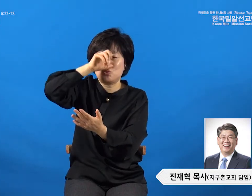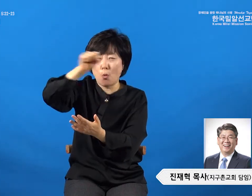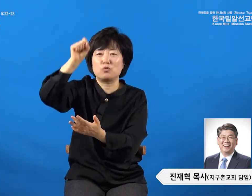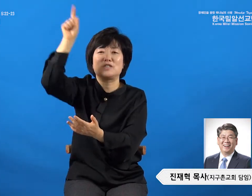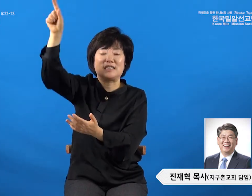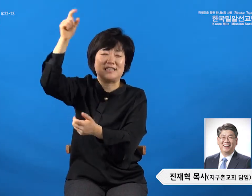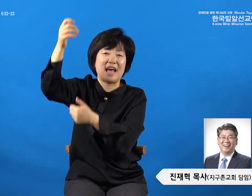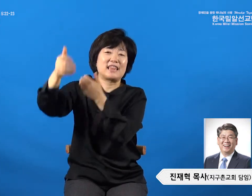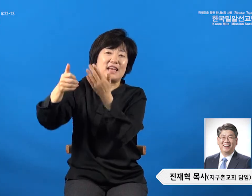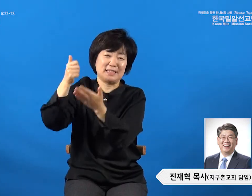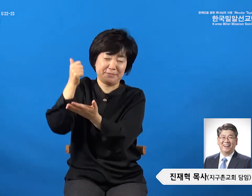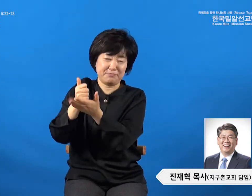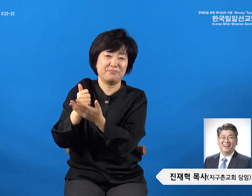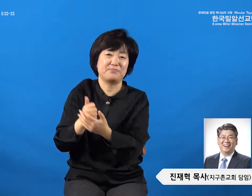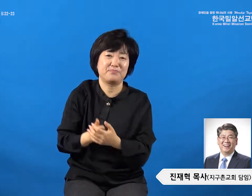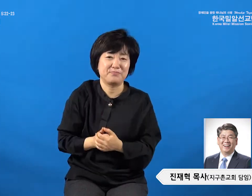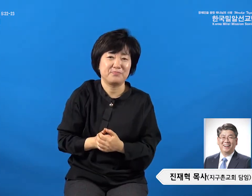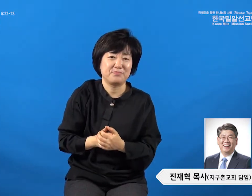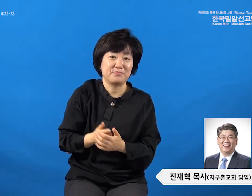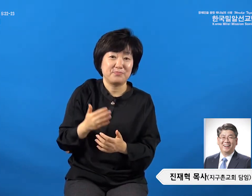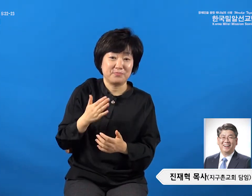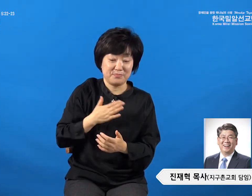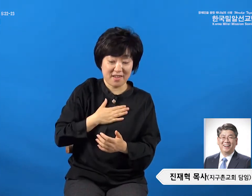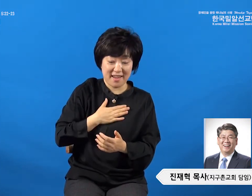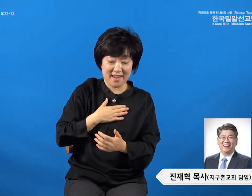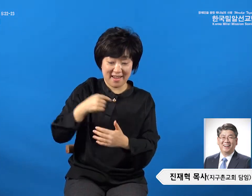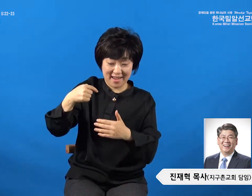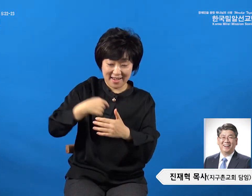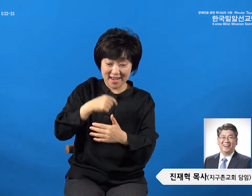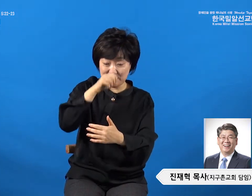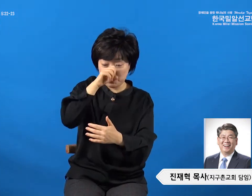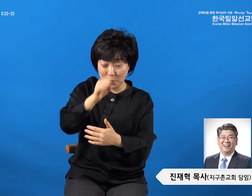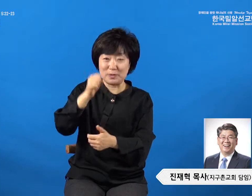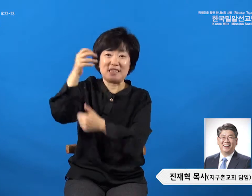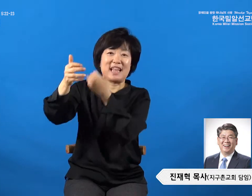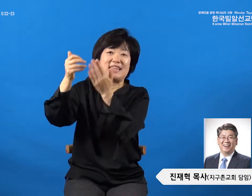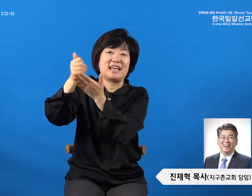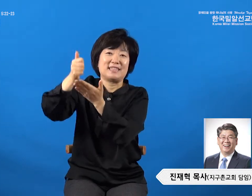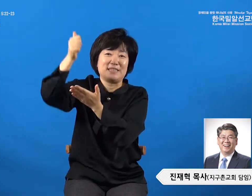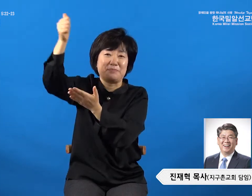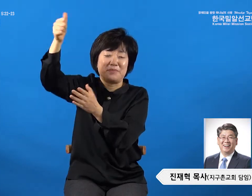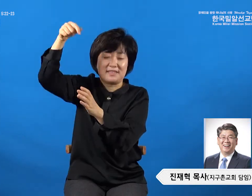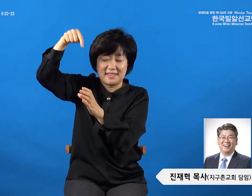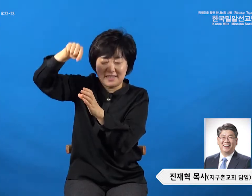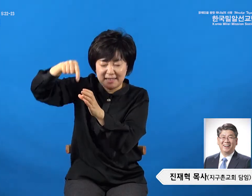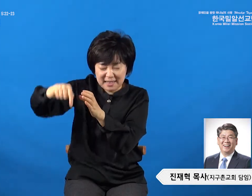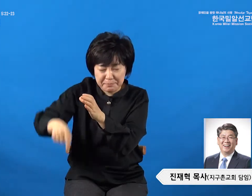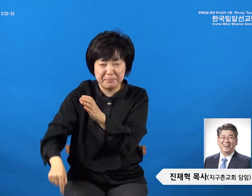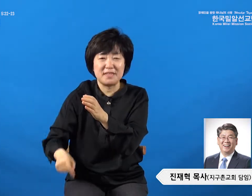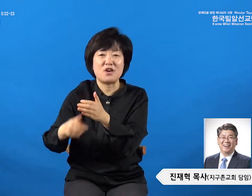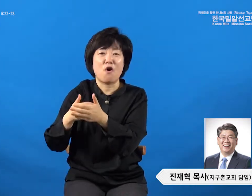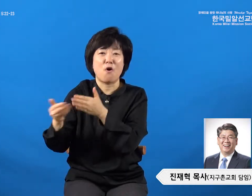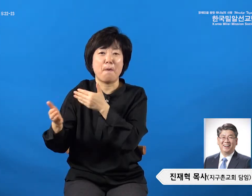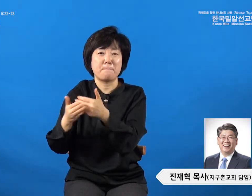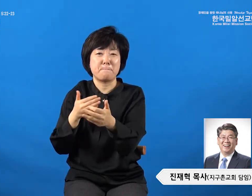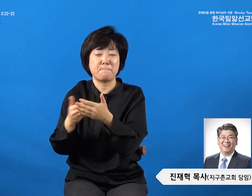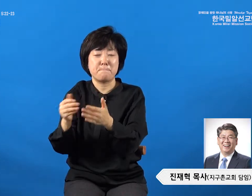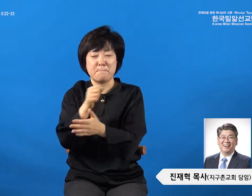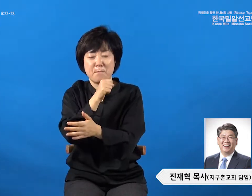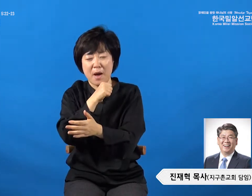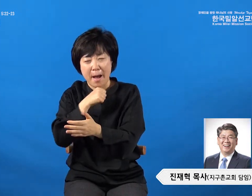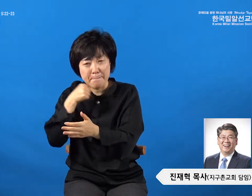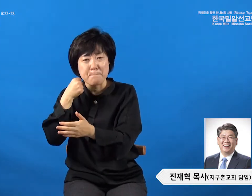good. 좋으신 하나님, 내게 좋으신 그 하나님을 깊이